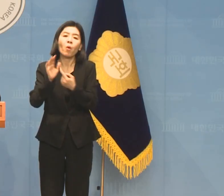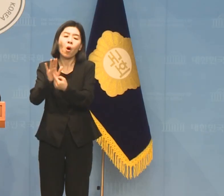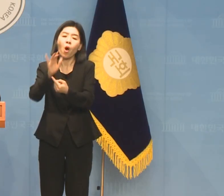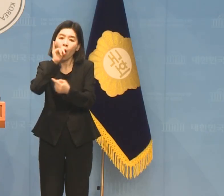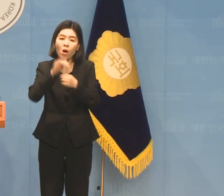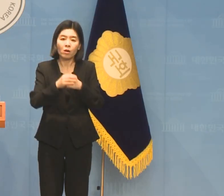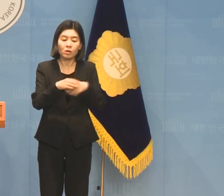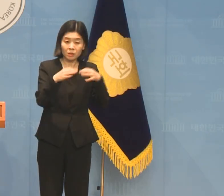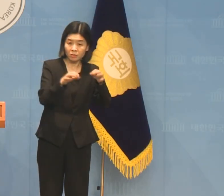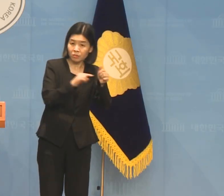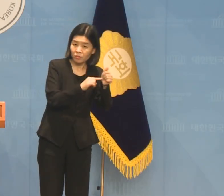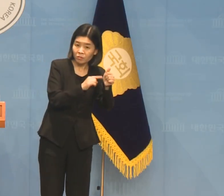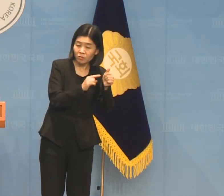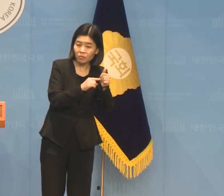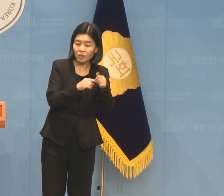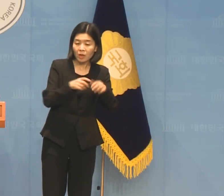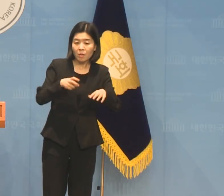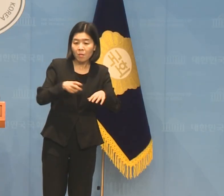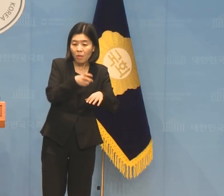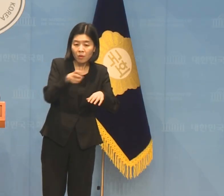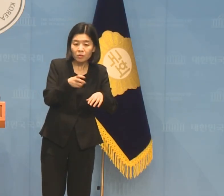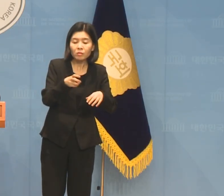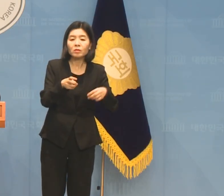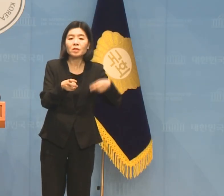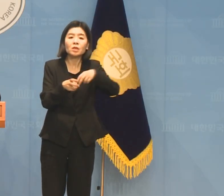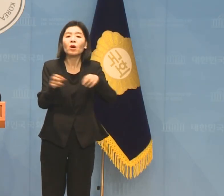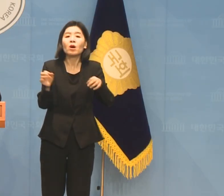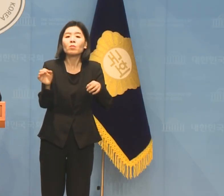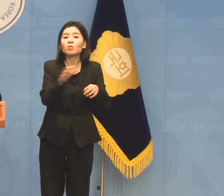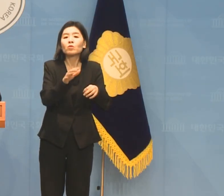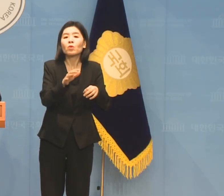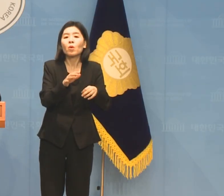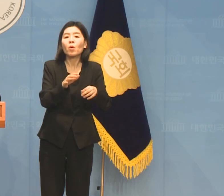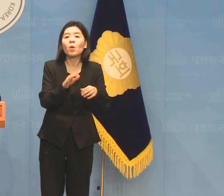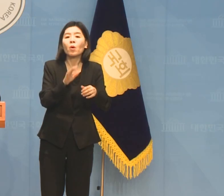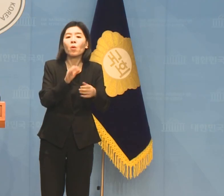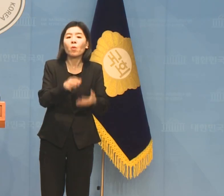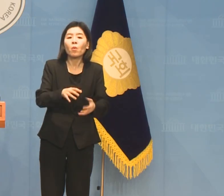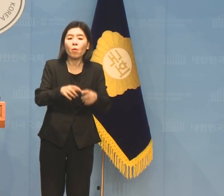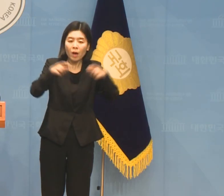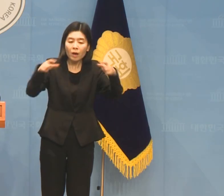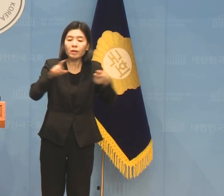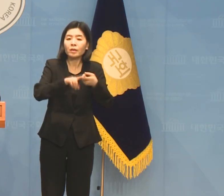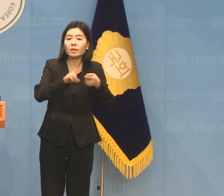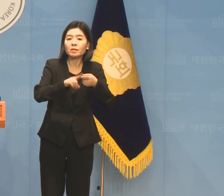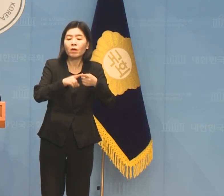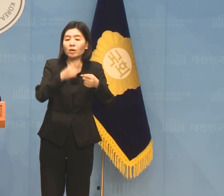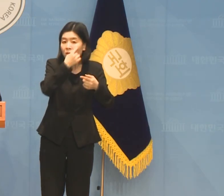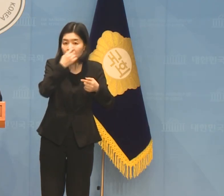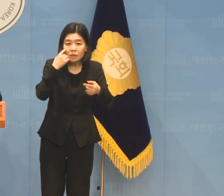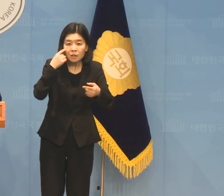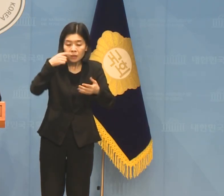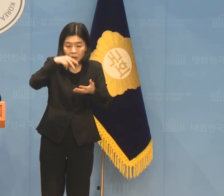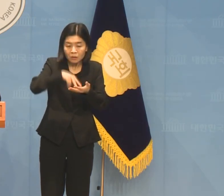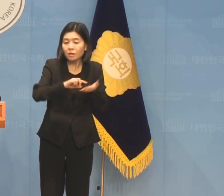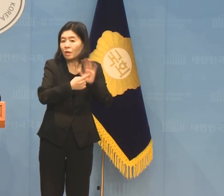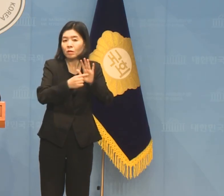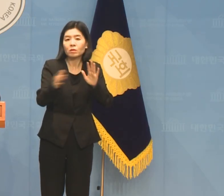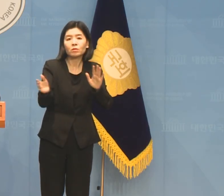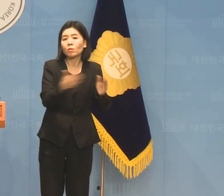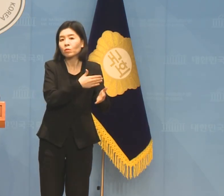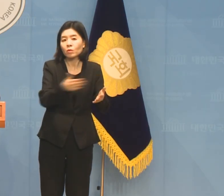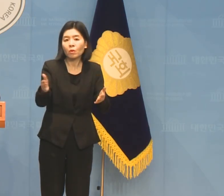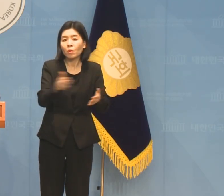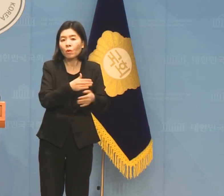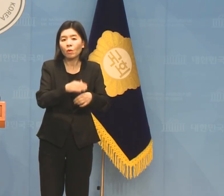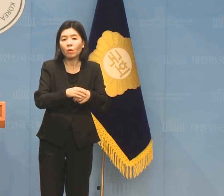공약이 어떻게 지속 가능한지에 대해 아무런 재정적 근거도 제시하지 않고 있습니다. 그야말로